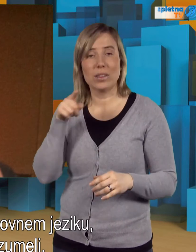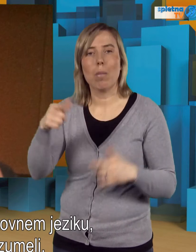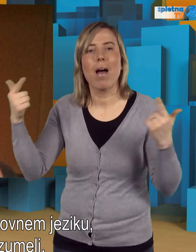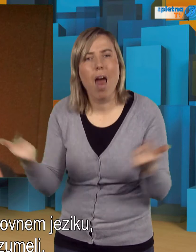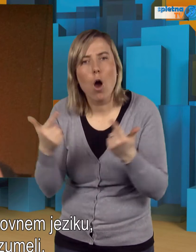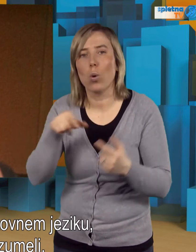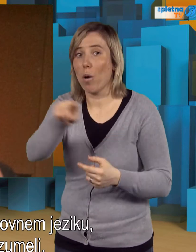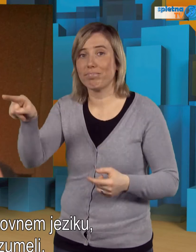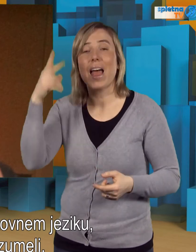lahko razumeli.